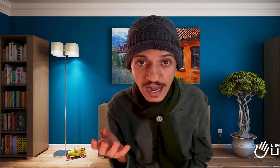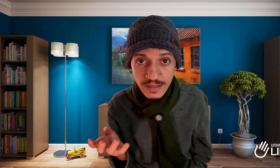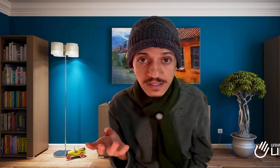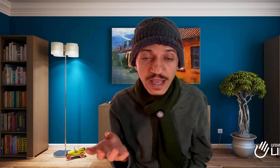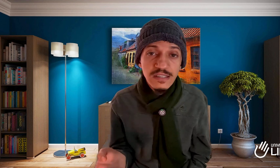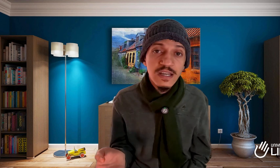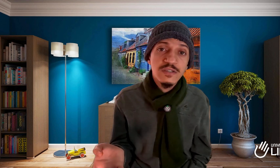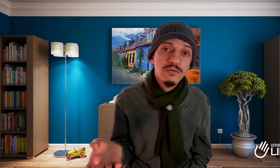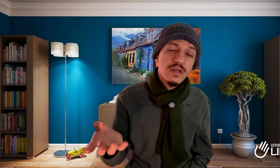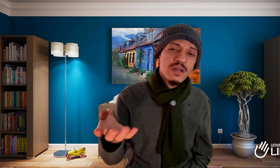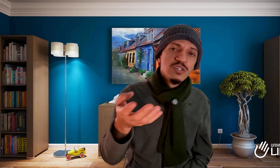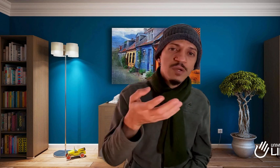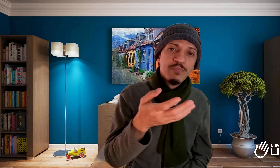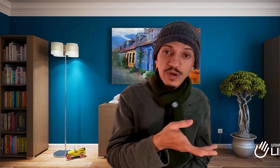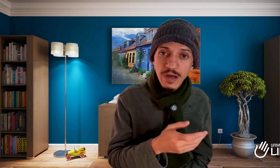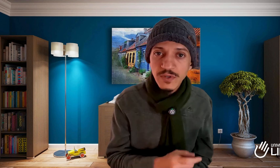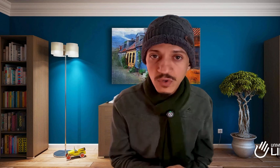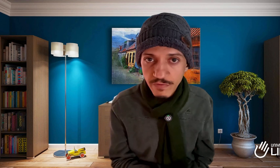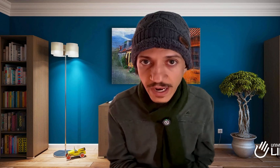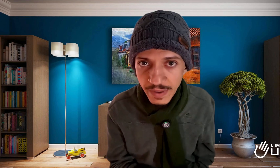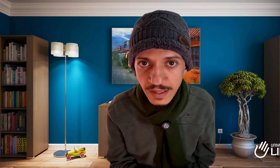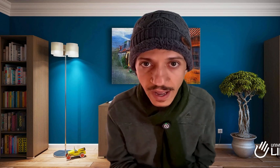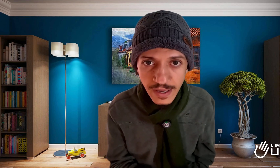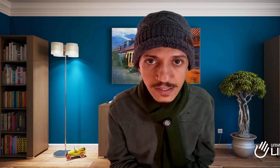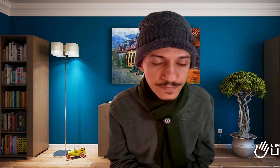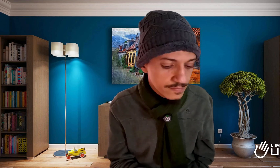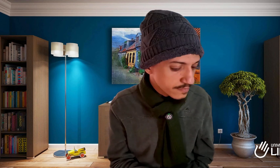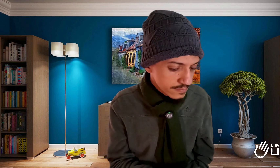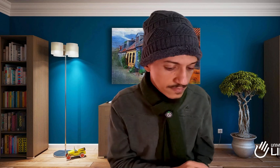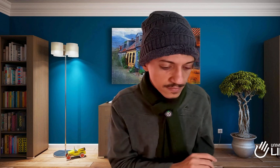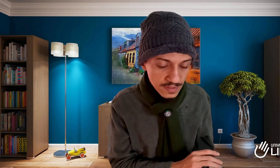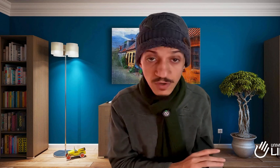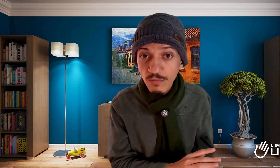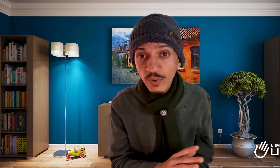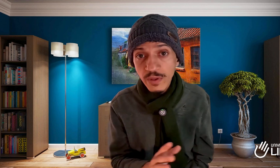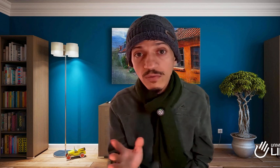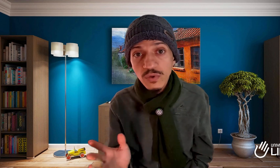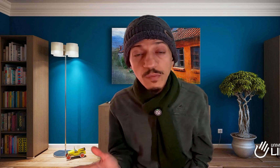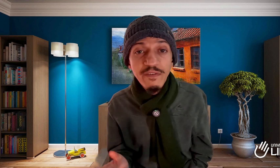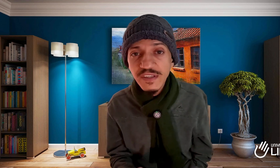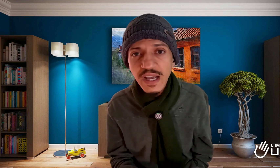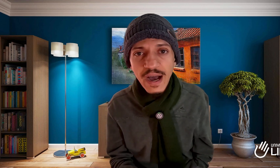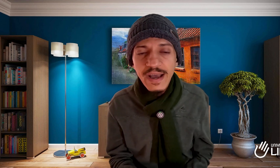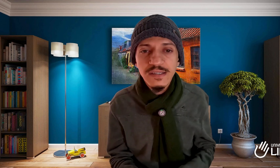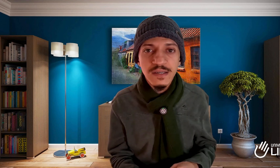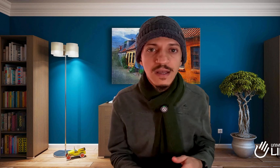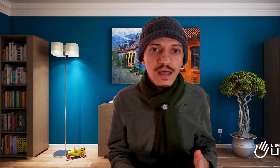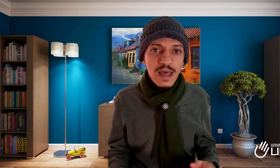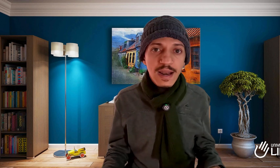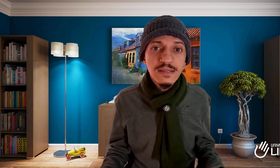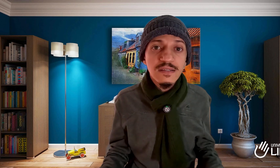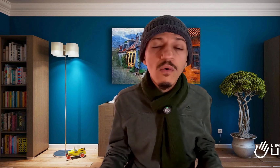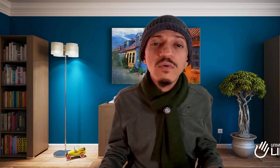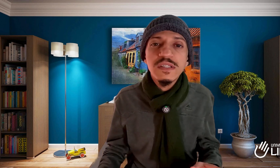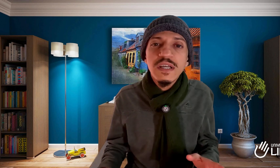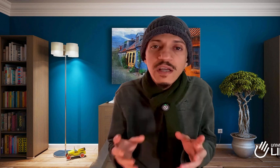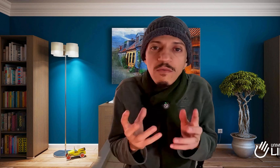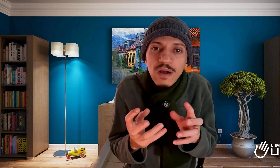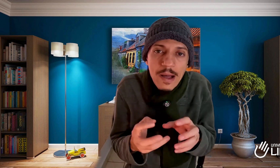quer sejam de programas governamentais, são muito superficiais. Elas não conseguiram